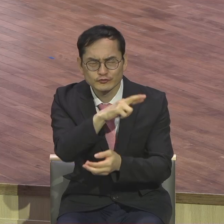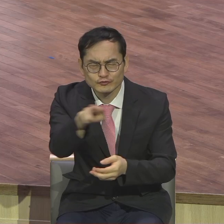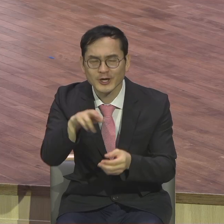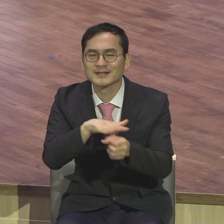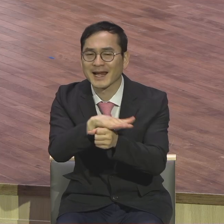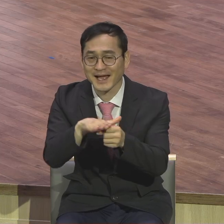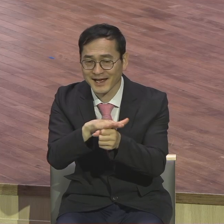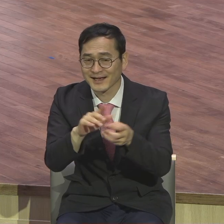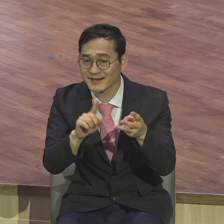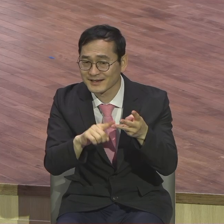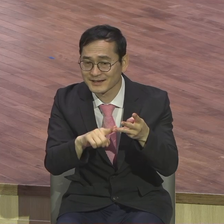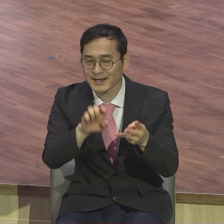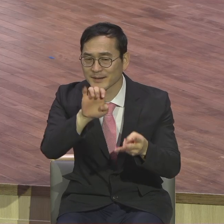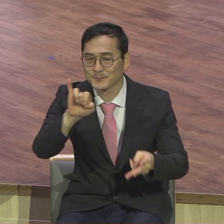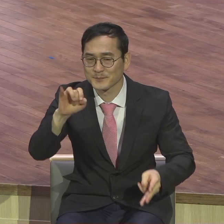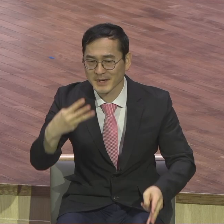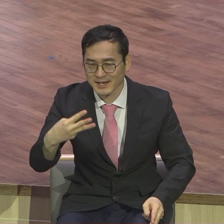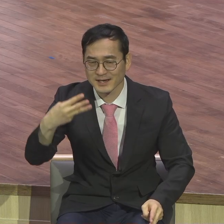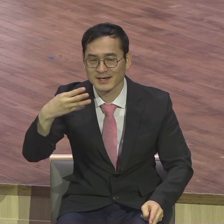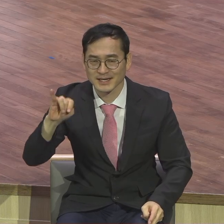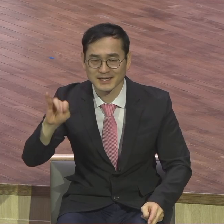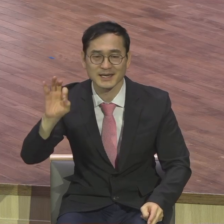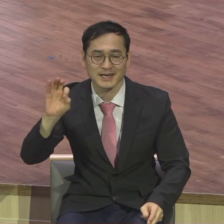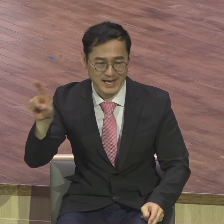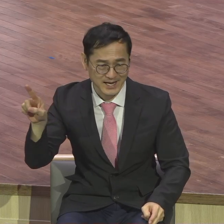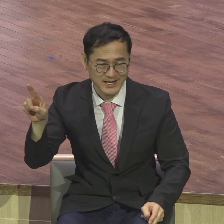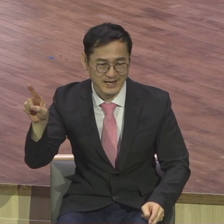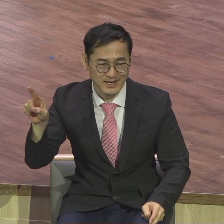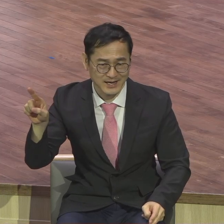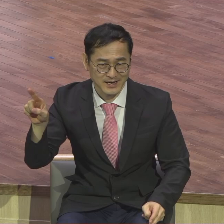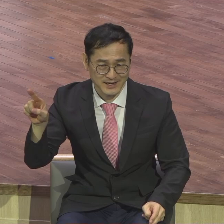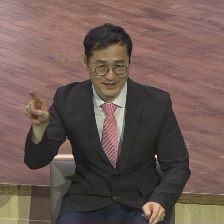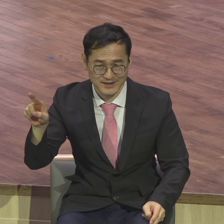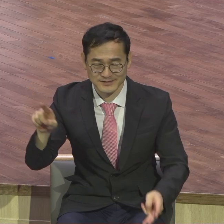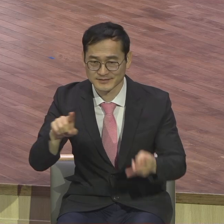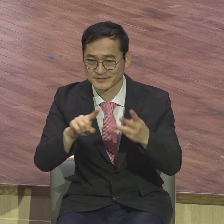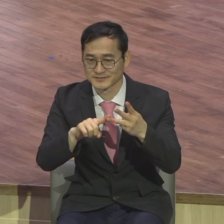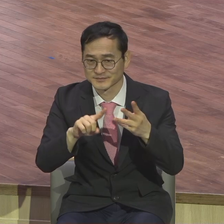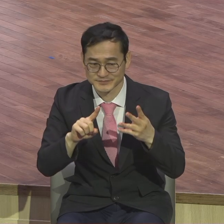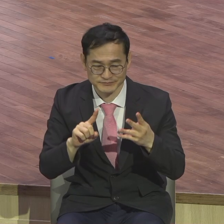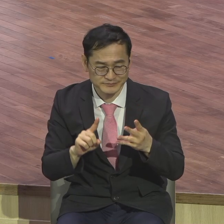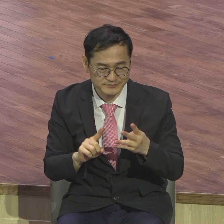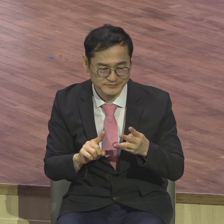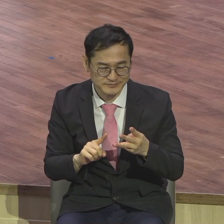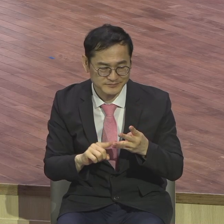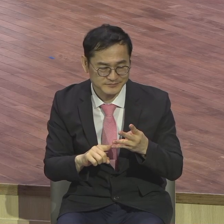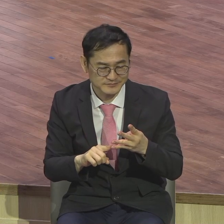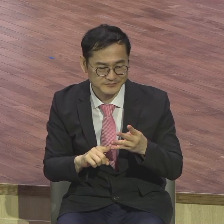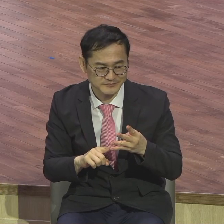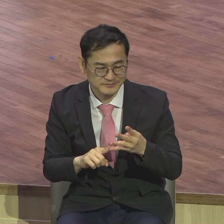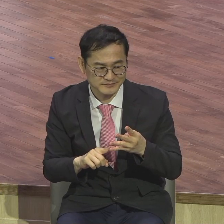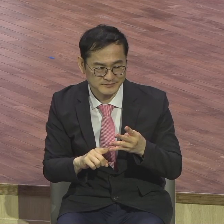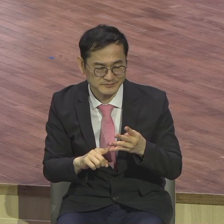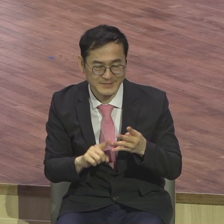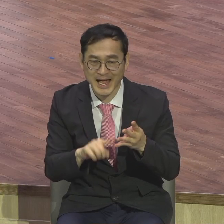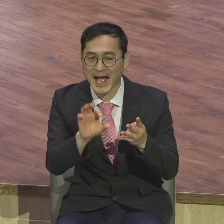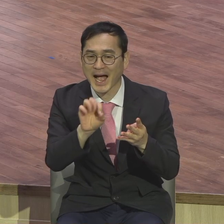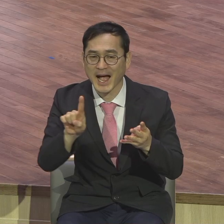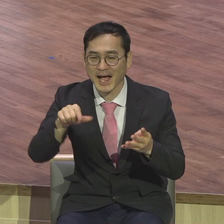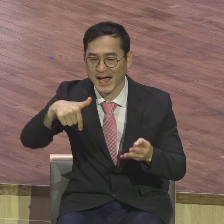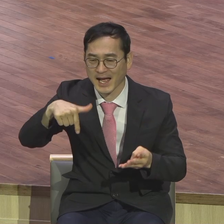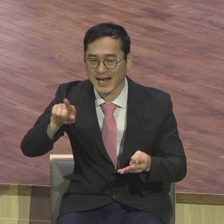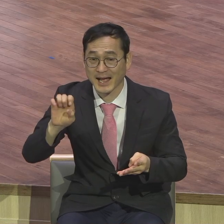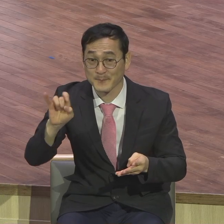우정간의 사랑을 휠레아라고 해요. 그리고 이 아가페, 이 아가페 사랑은